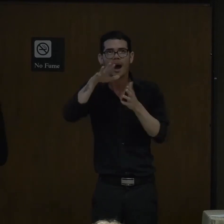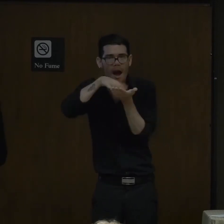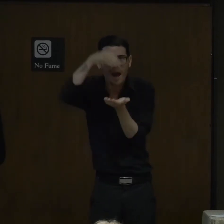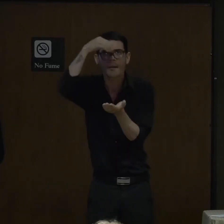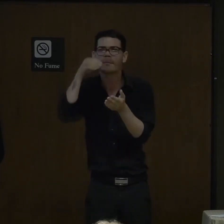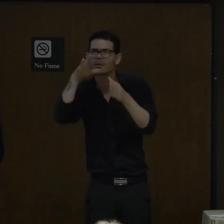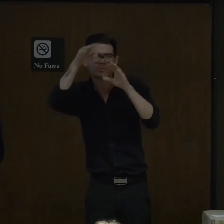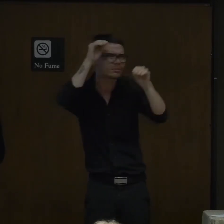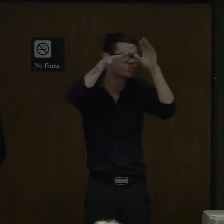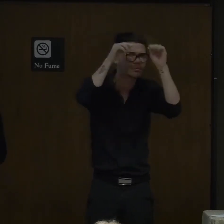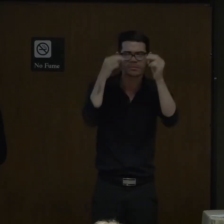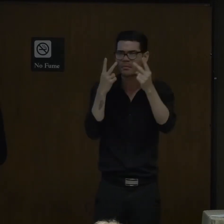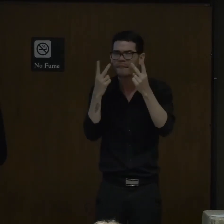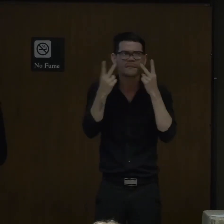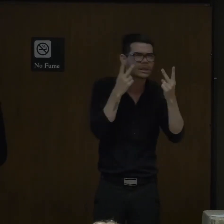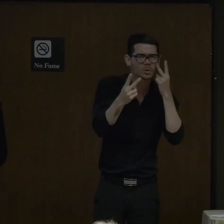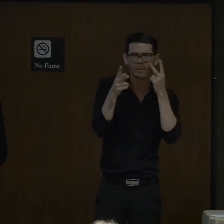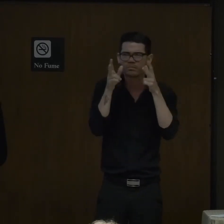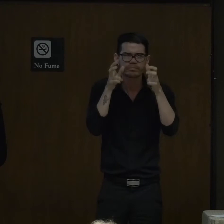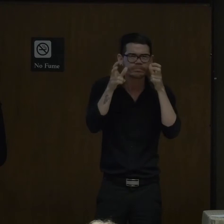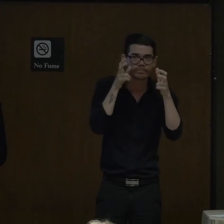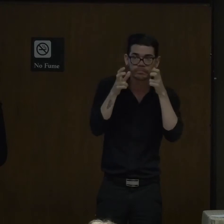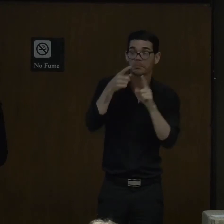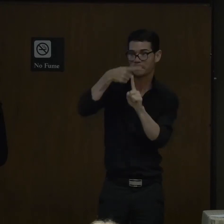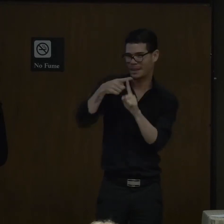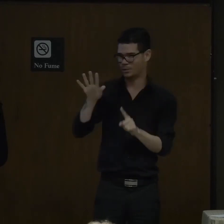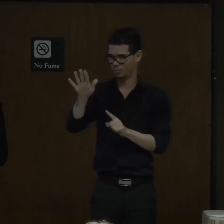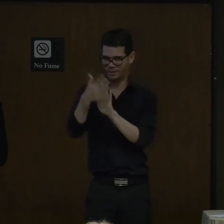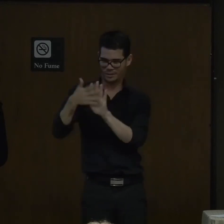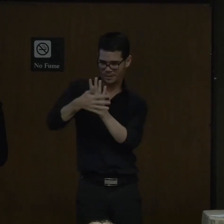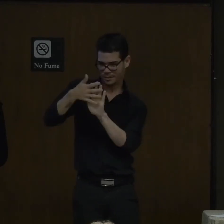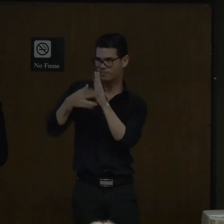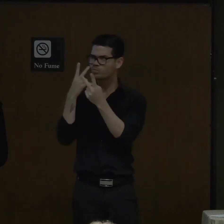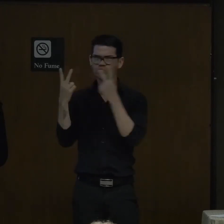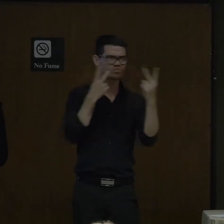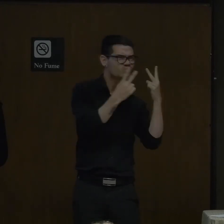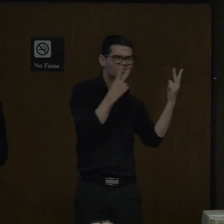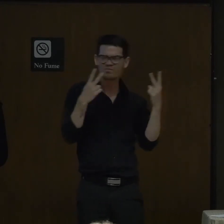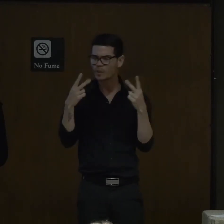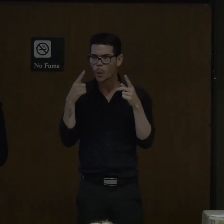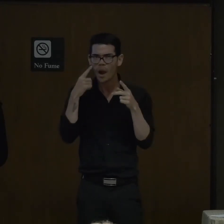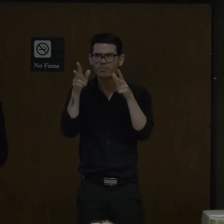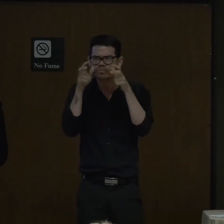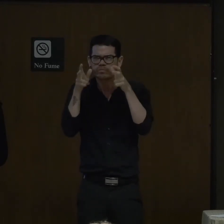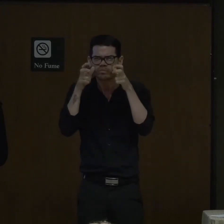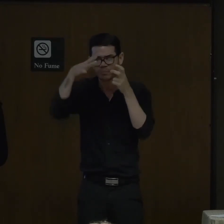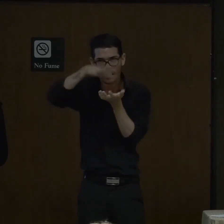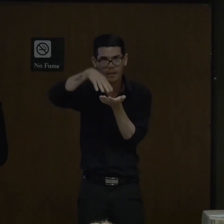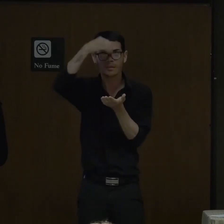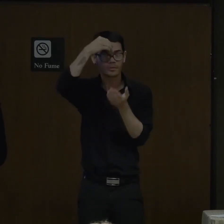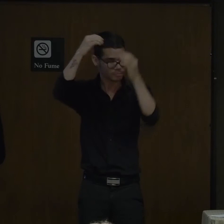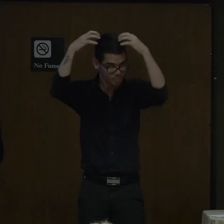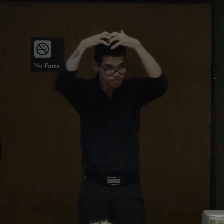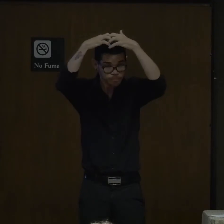modalidad visual. Y lo que ha hecho este centro ha sido crear una red de colaboradores, es